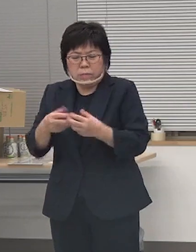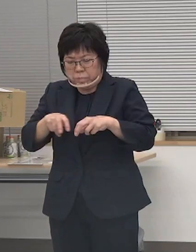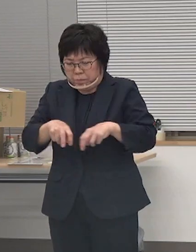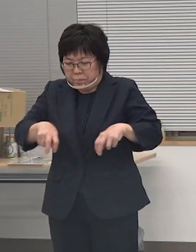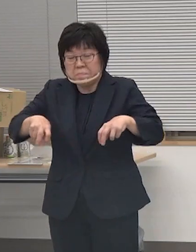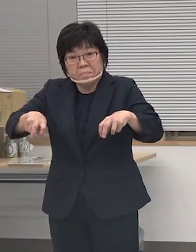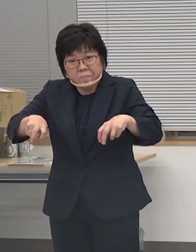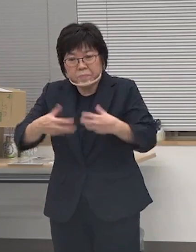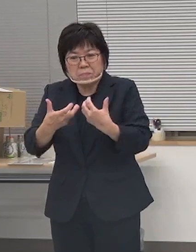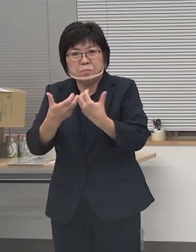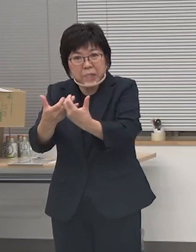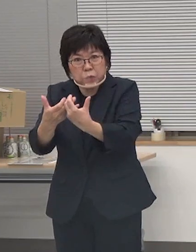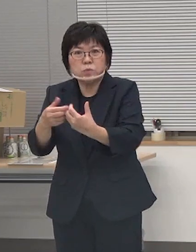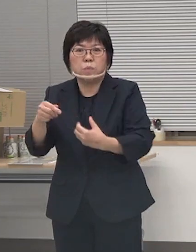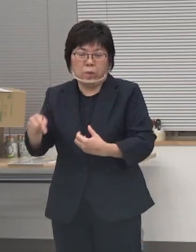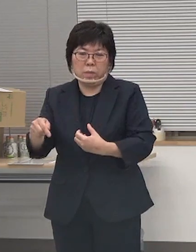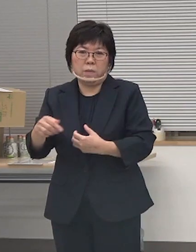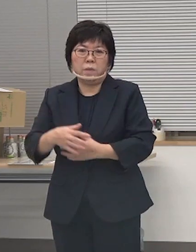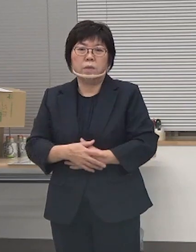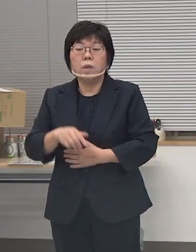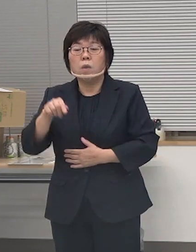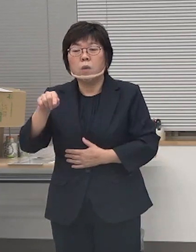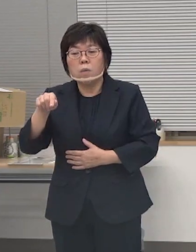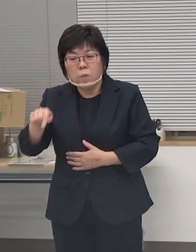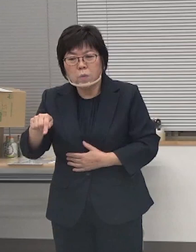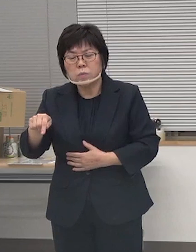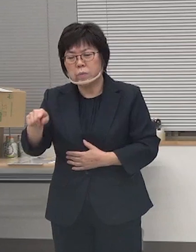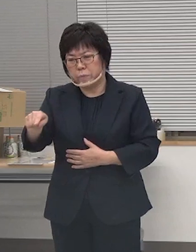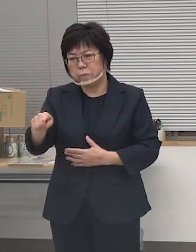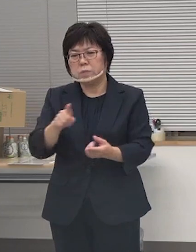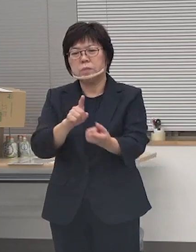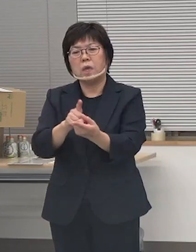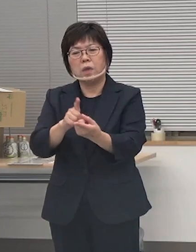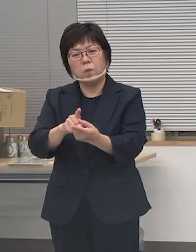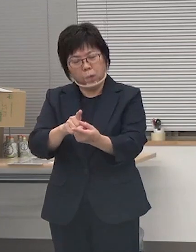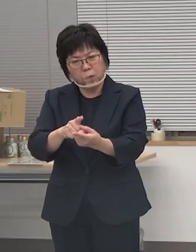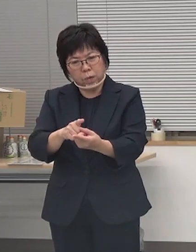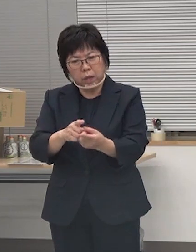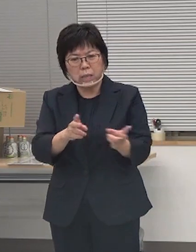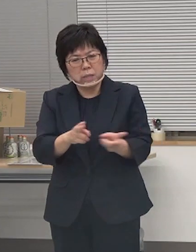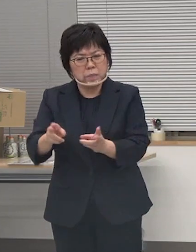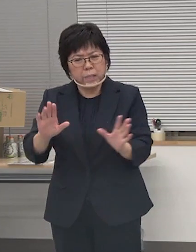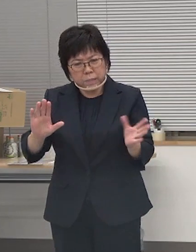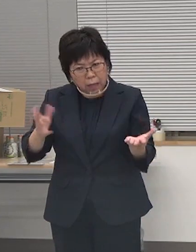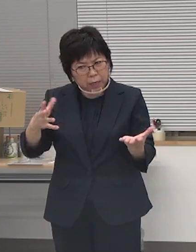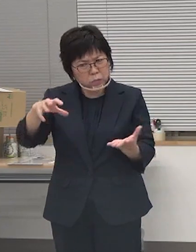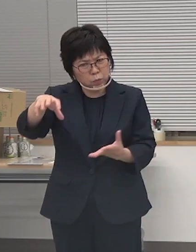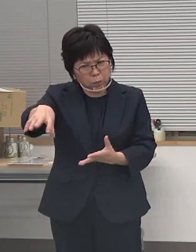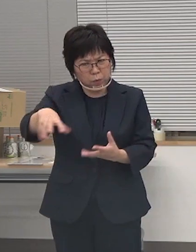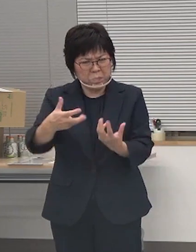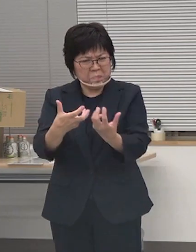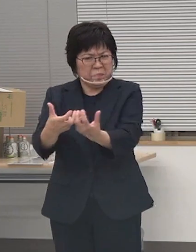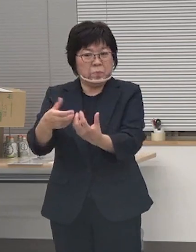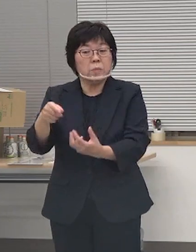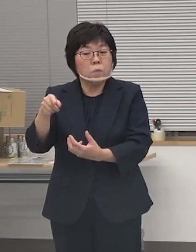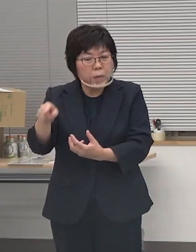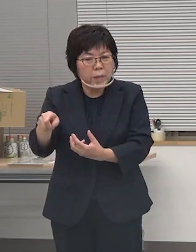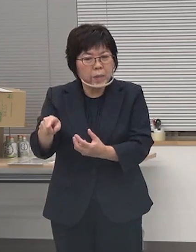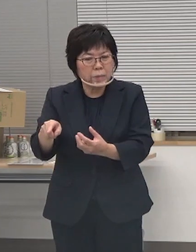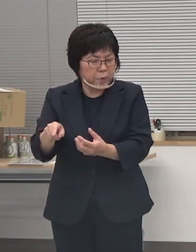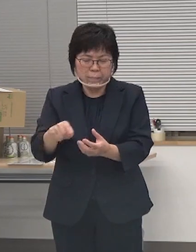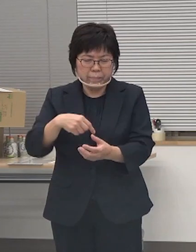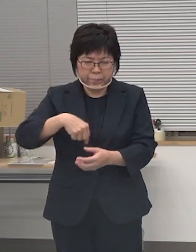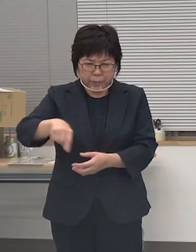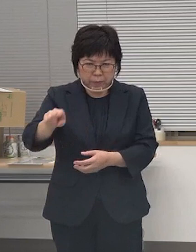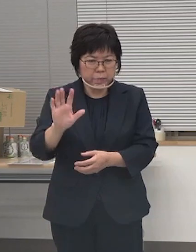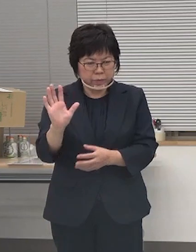等の感染症対策が十分に取られていない店についてのこの利用はぜひ避けていただきたいというふうに思います